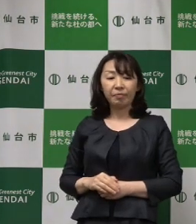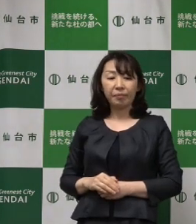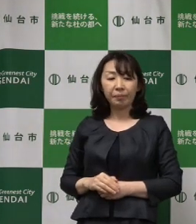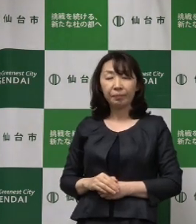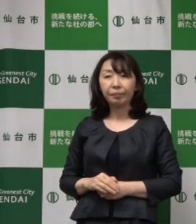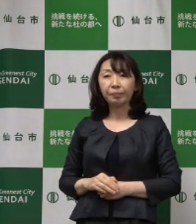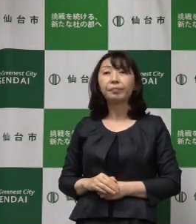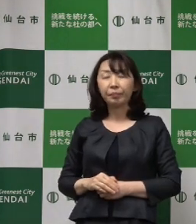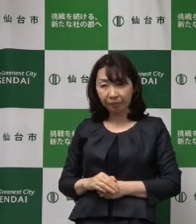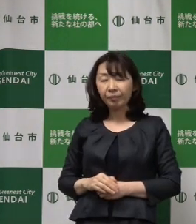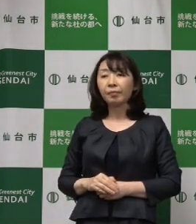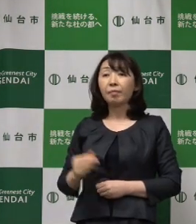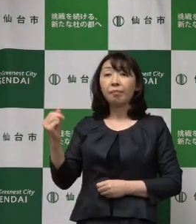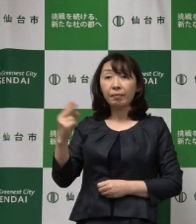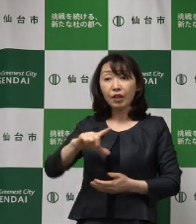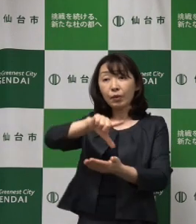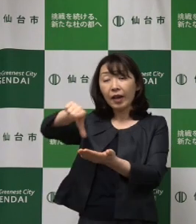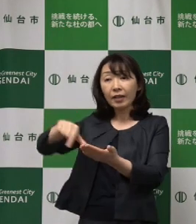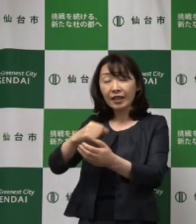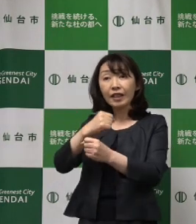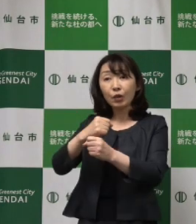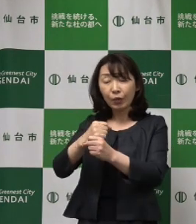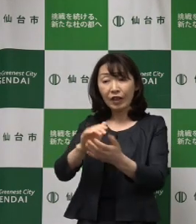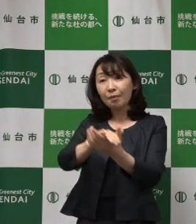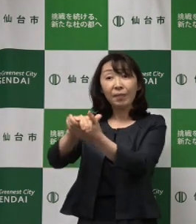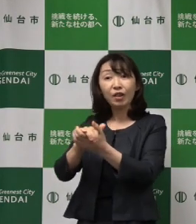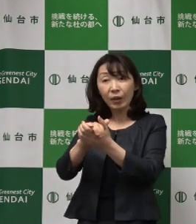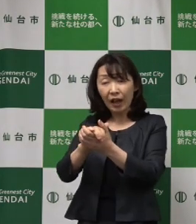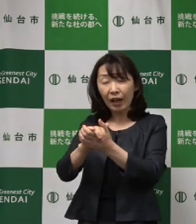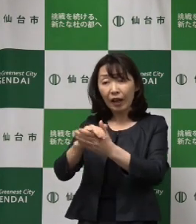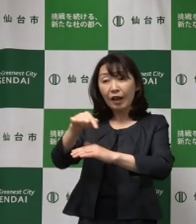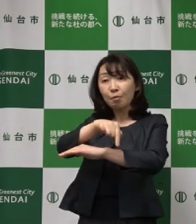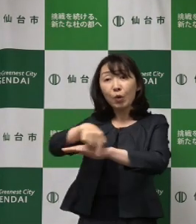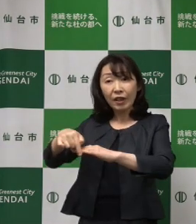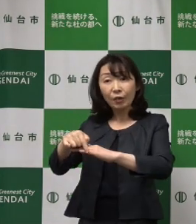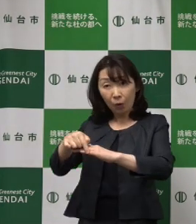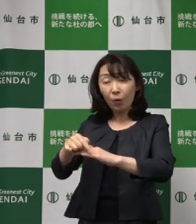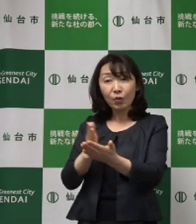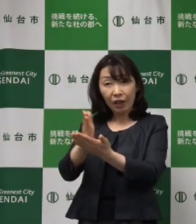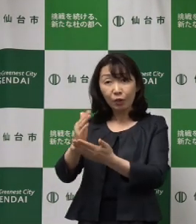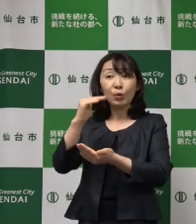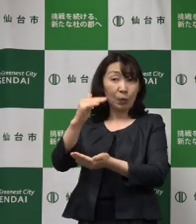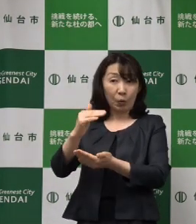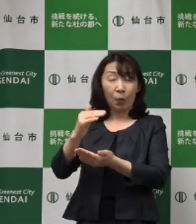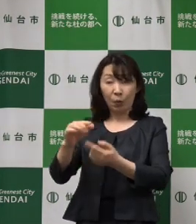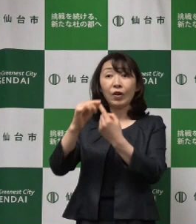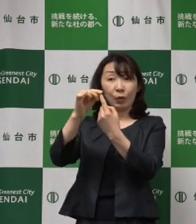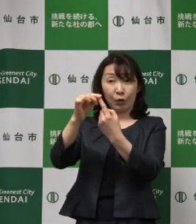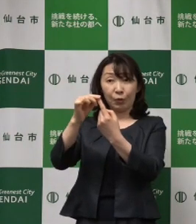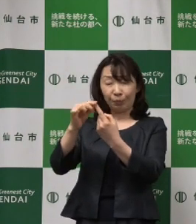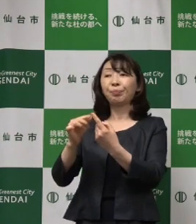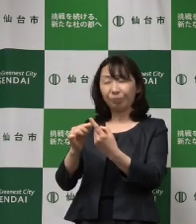まずは地域づくりパートナープロジェクトを指導するというお知らせでございました。次に令